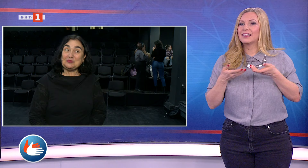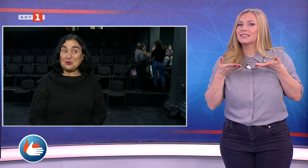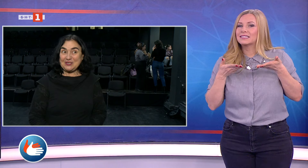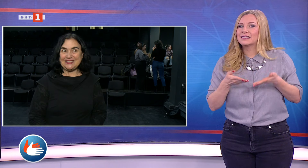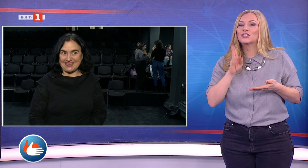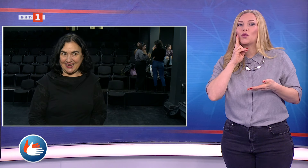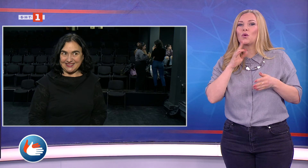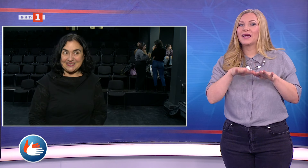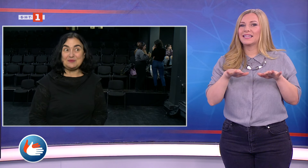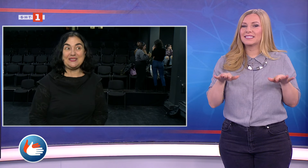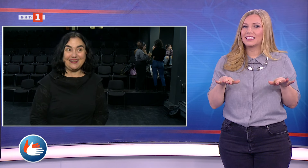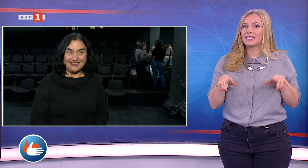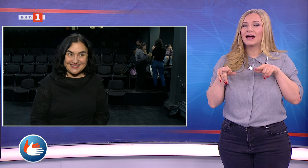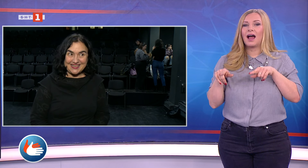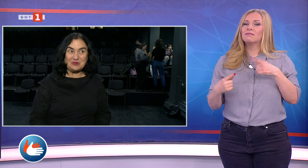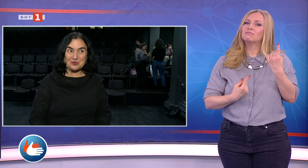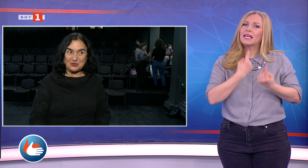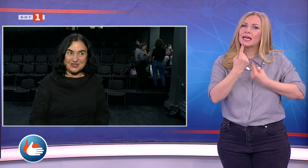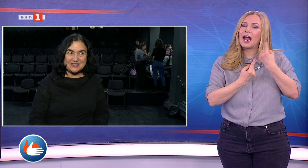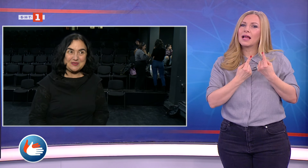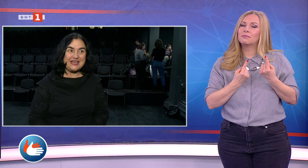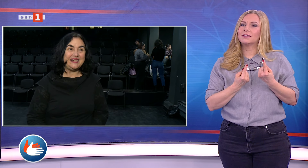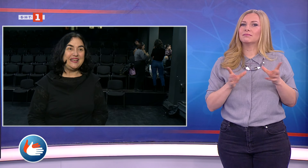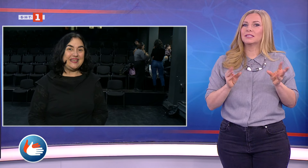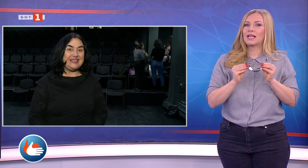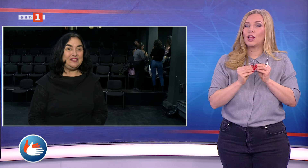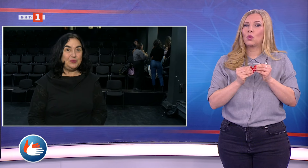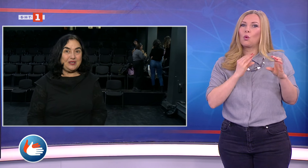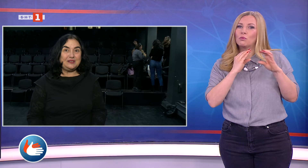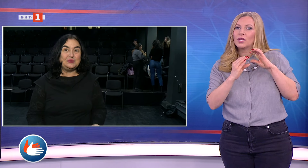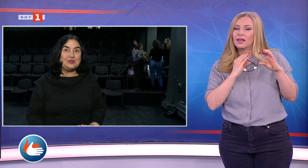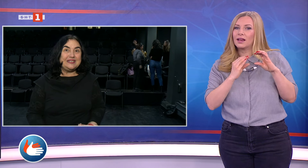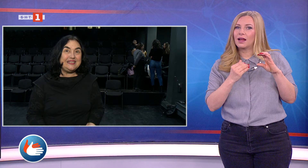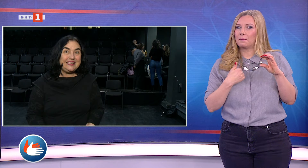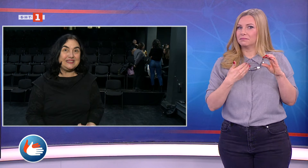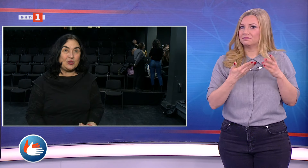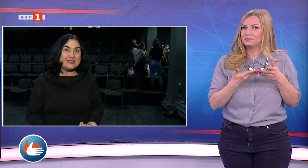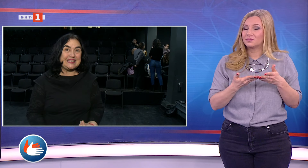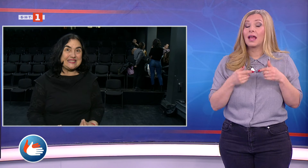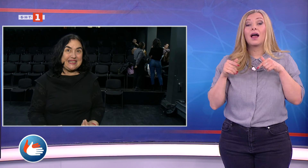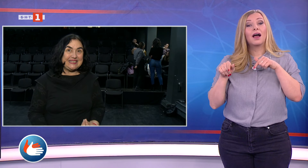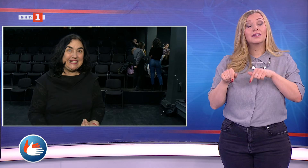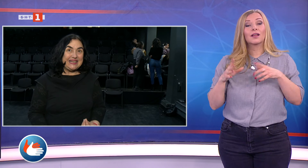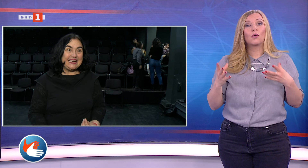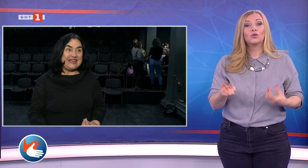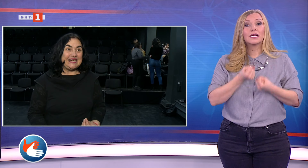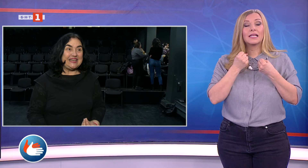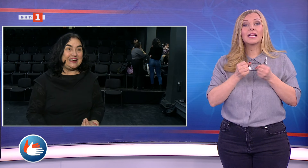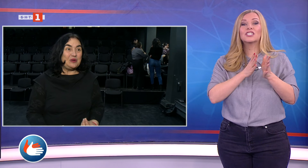глухи деца и съм си играла с тях, общувала съм с тях и дори открих този език, колко